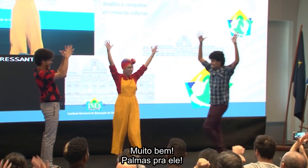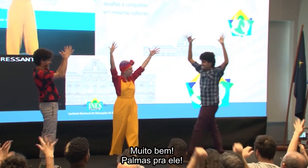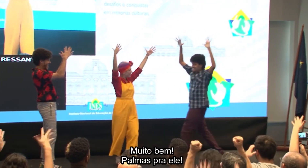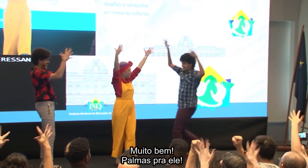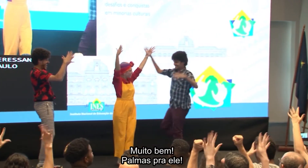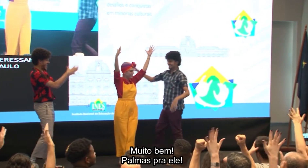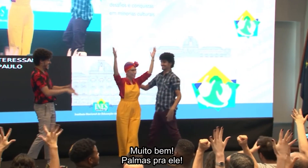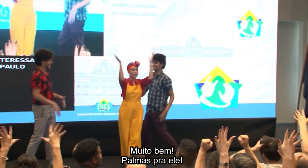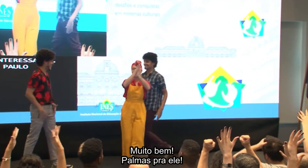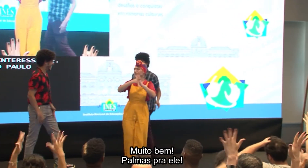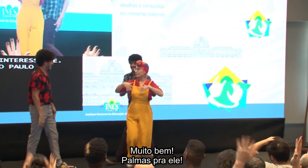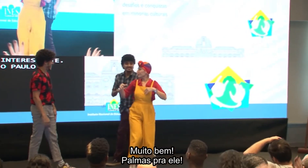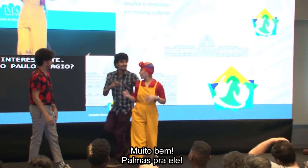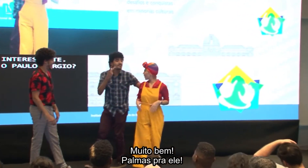Muito bem! Palmas para ele!